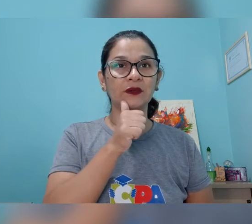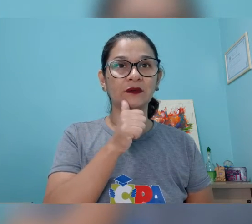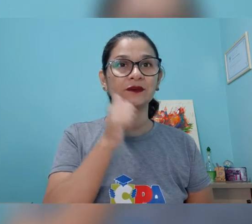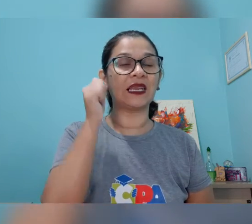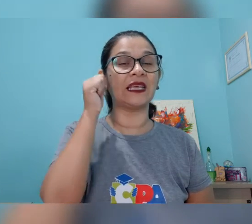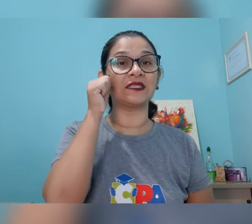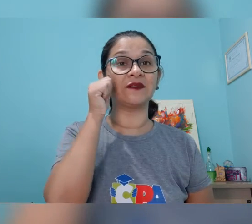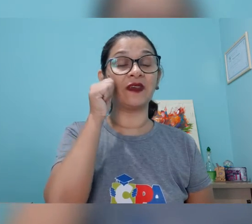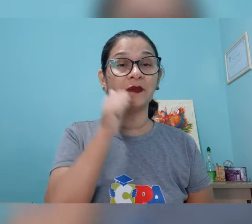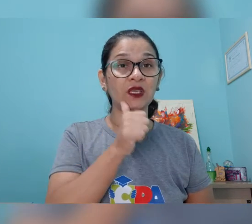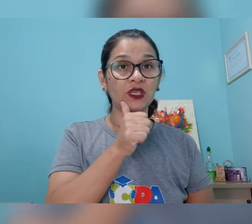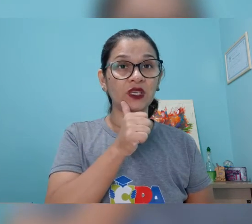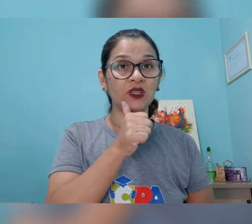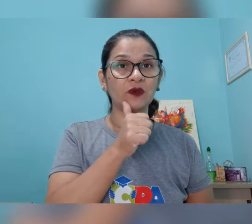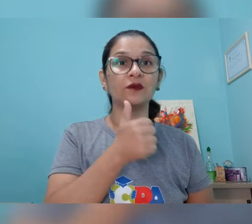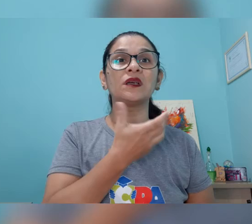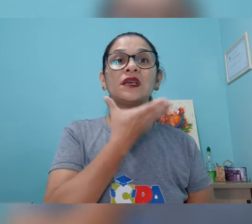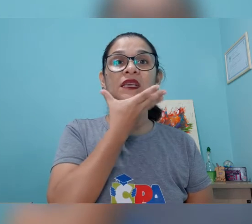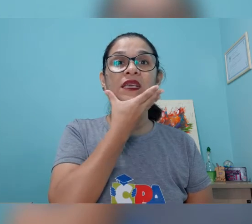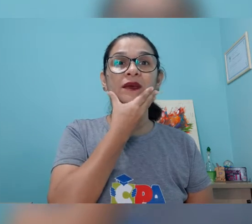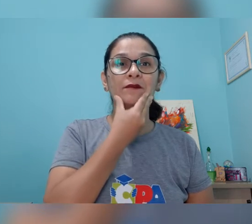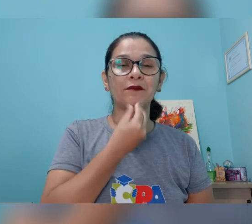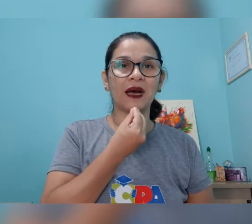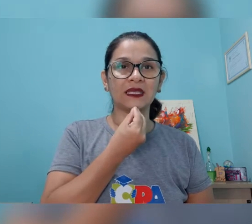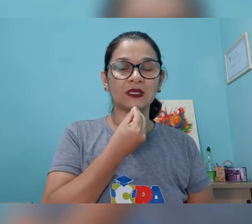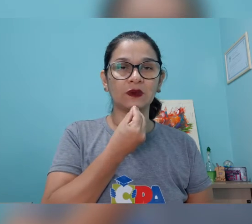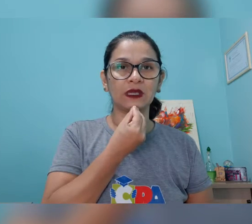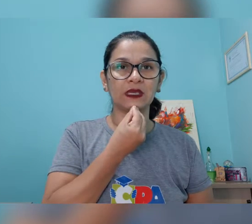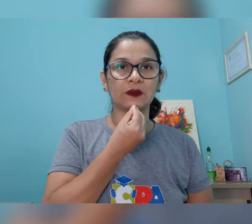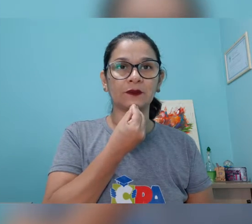masculino, aliás, feminino e masculino.